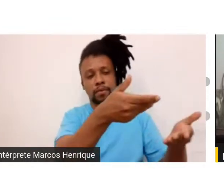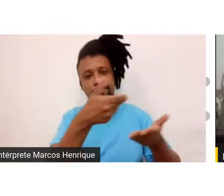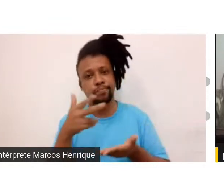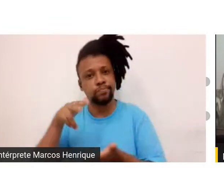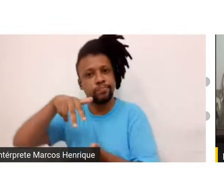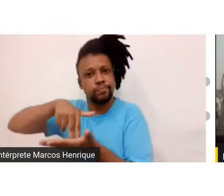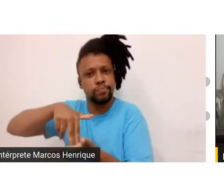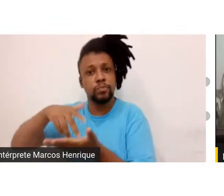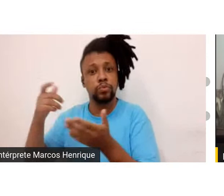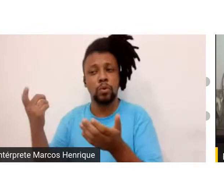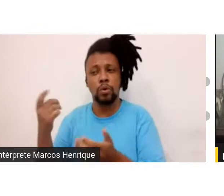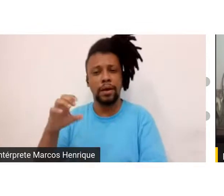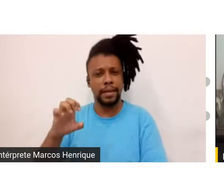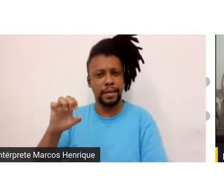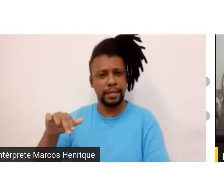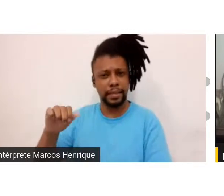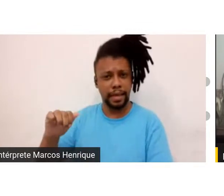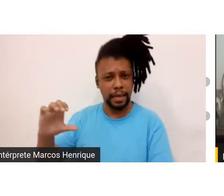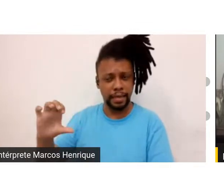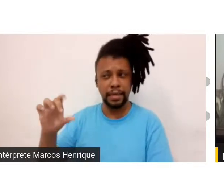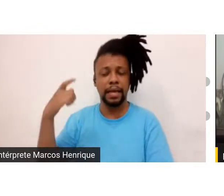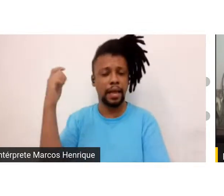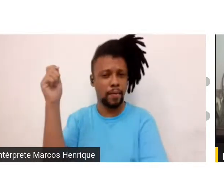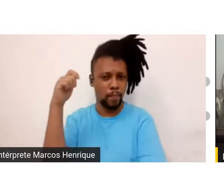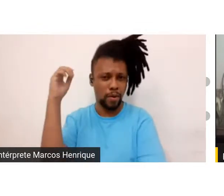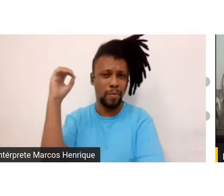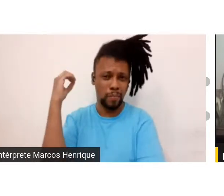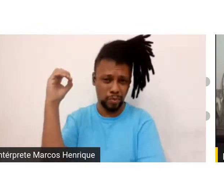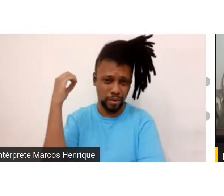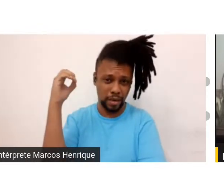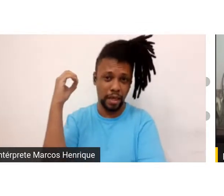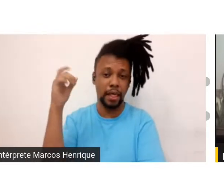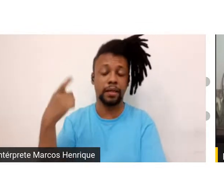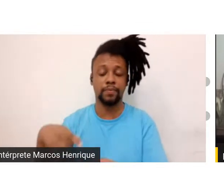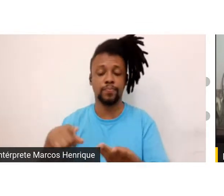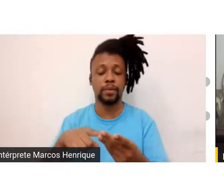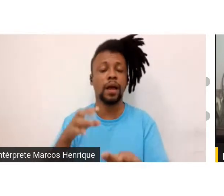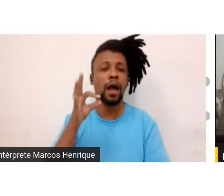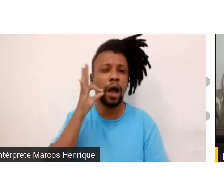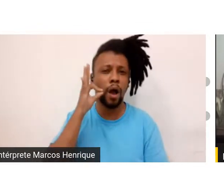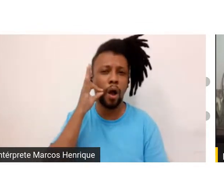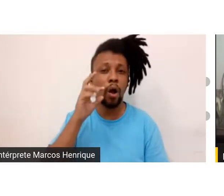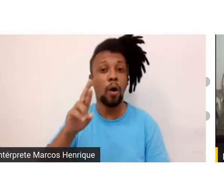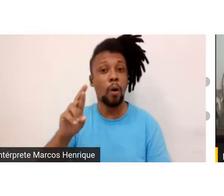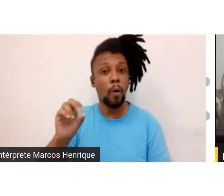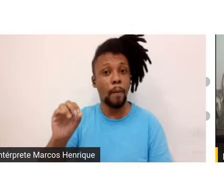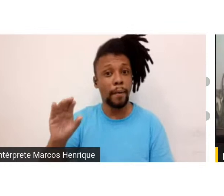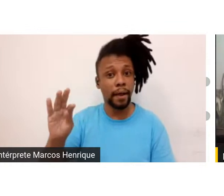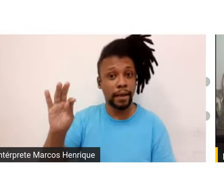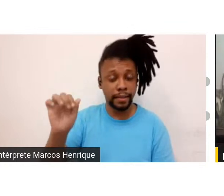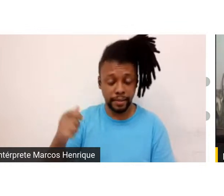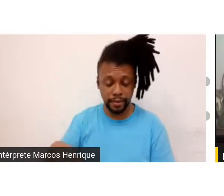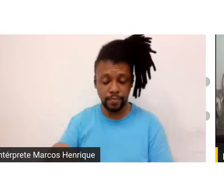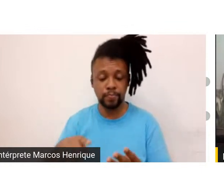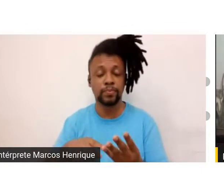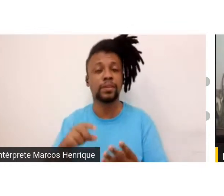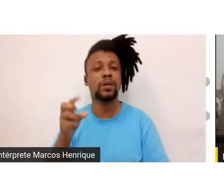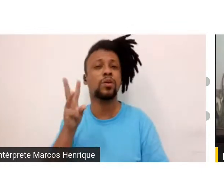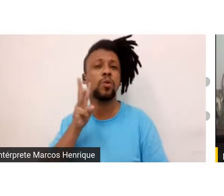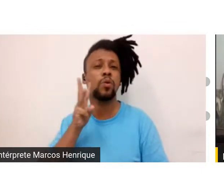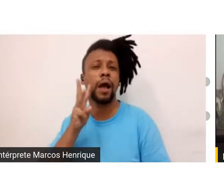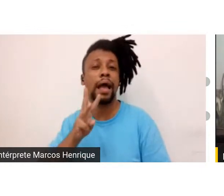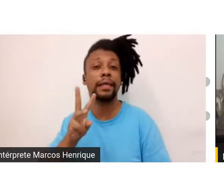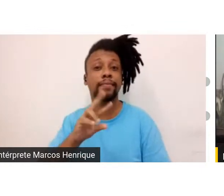parceiro de Eduardo Cardozo a Roberta Sá vedra e o Wesley Rocha que vão tá aqui conversando